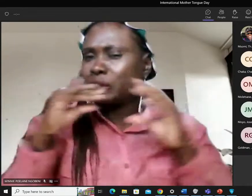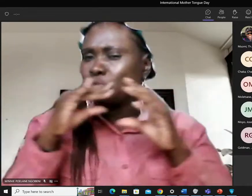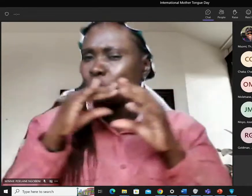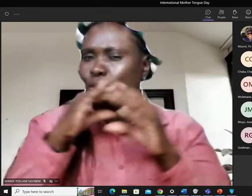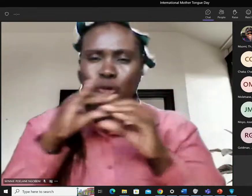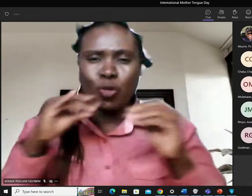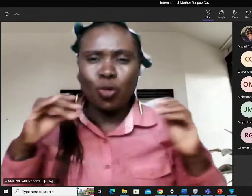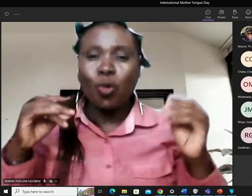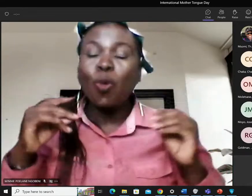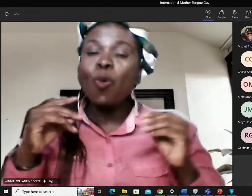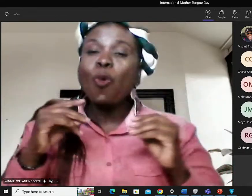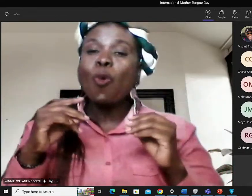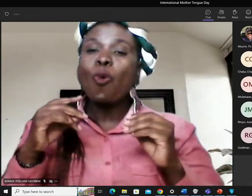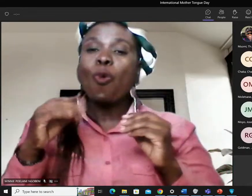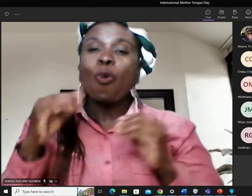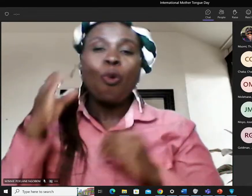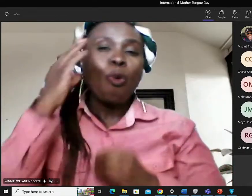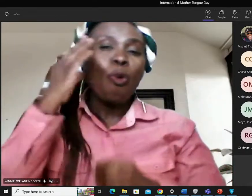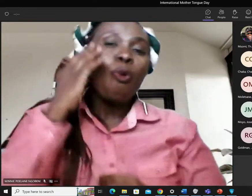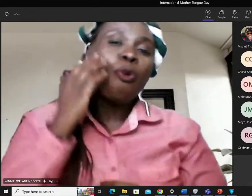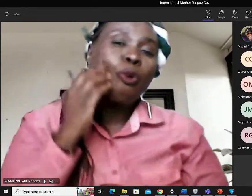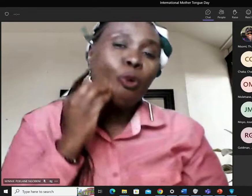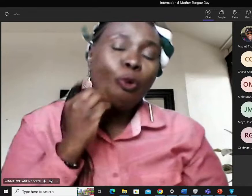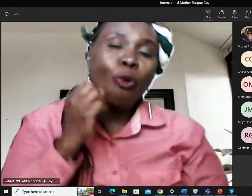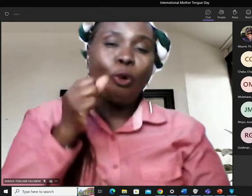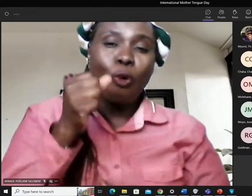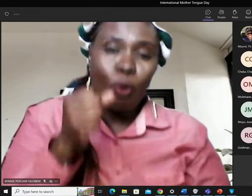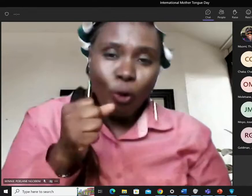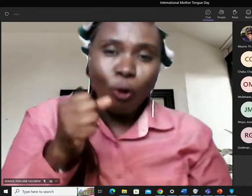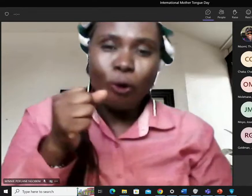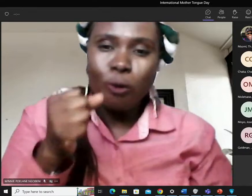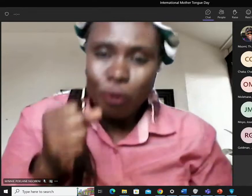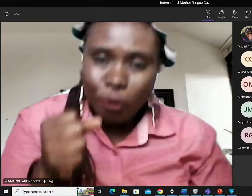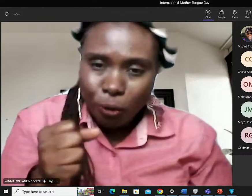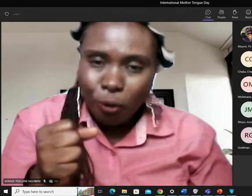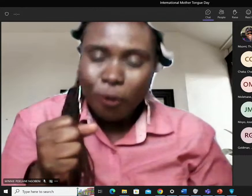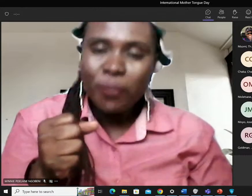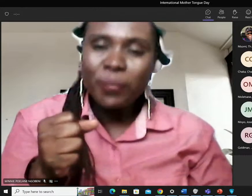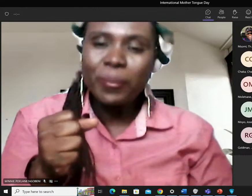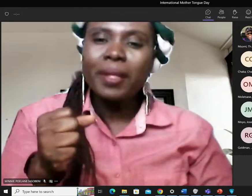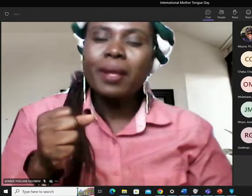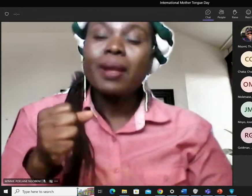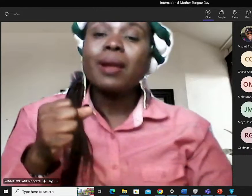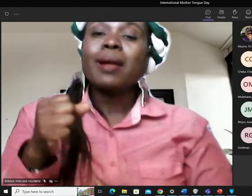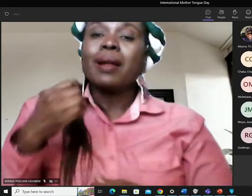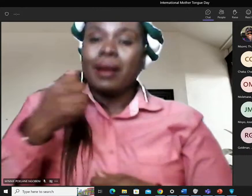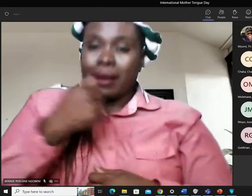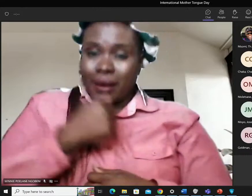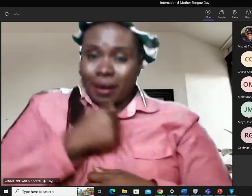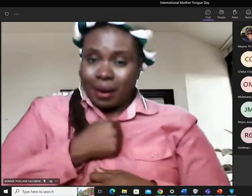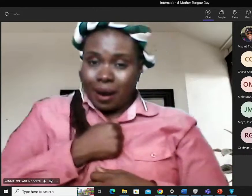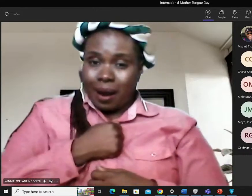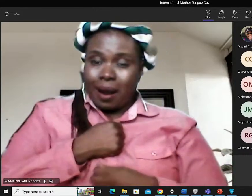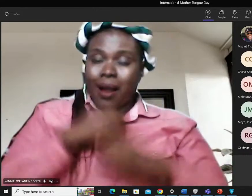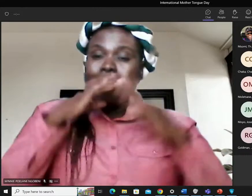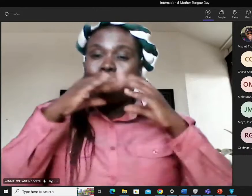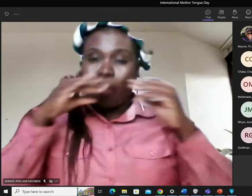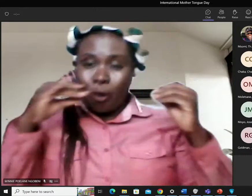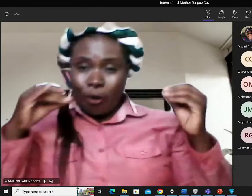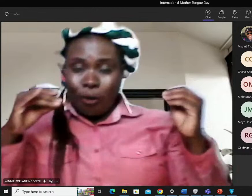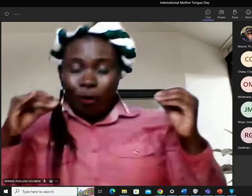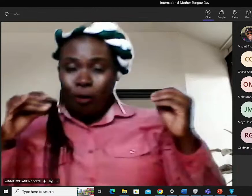wakhuza umakhulu esitsho kukhokho. Nawe wayiculela mna kukhwaza umama